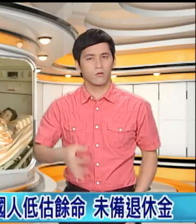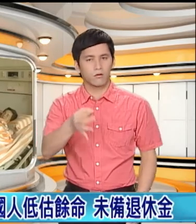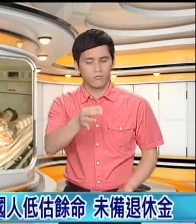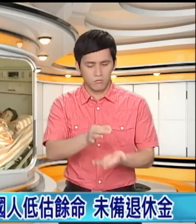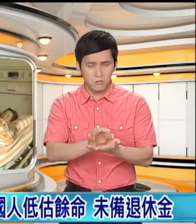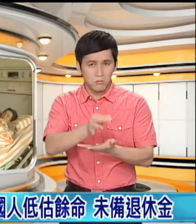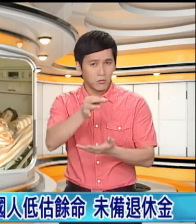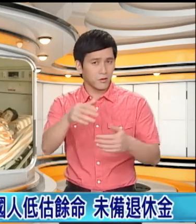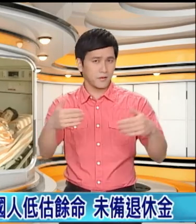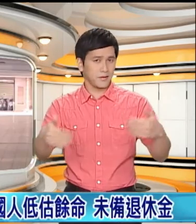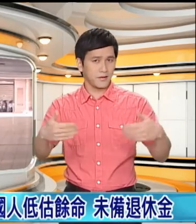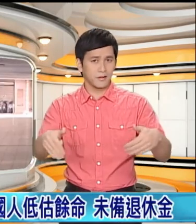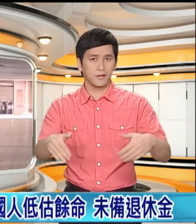休金。